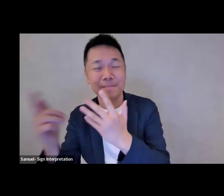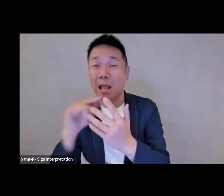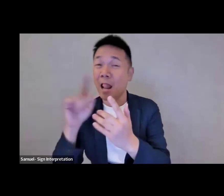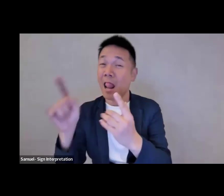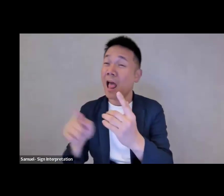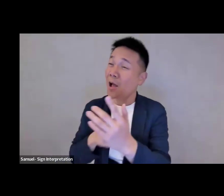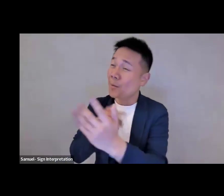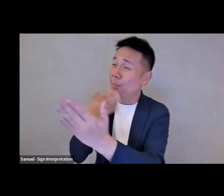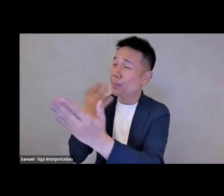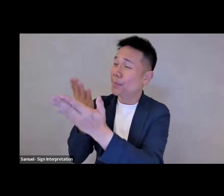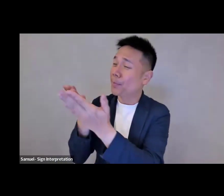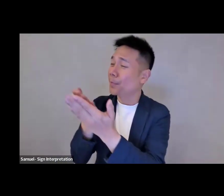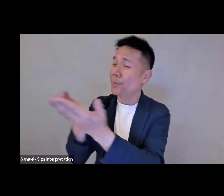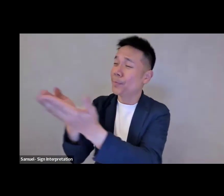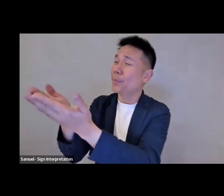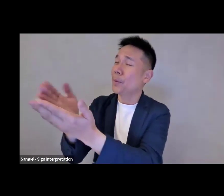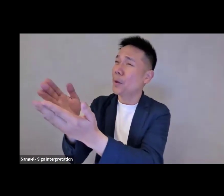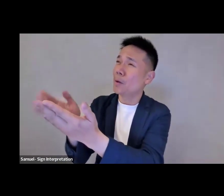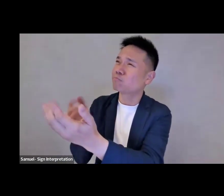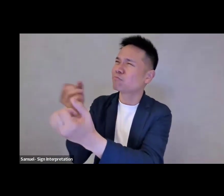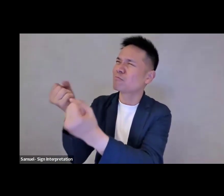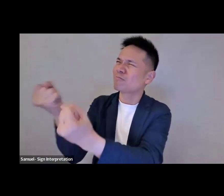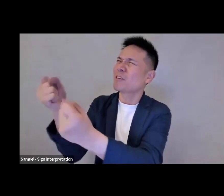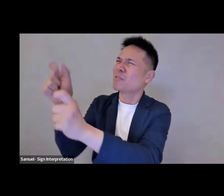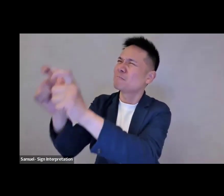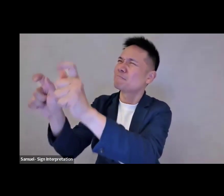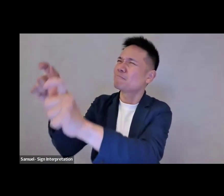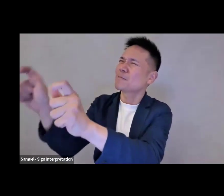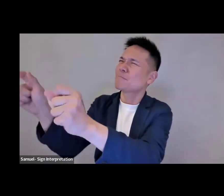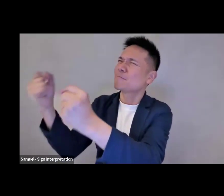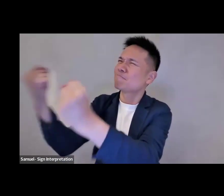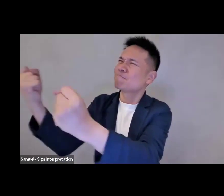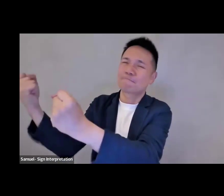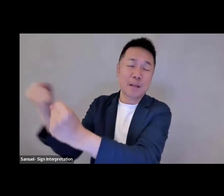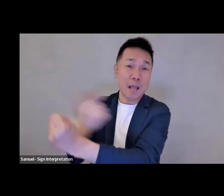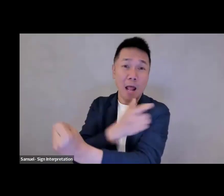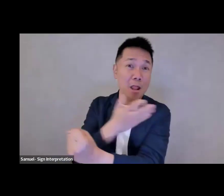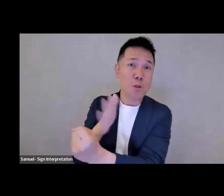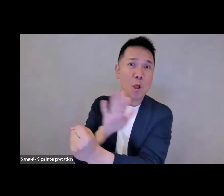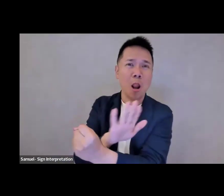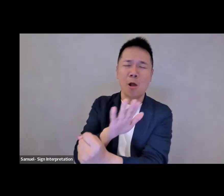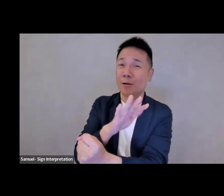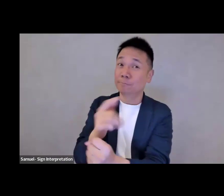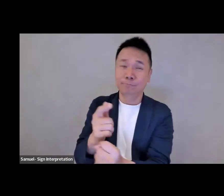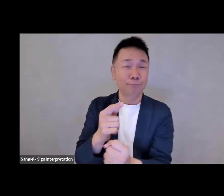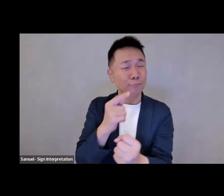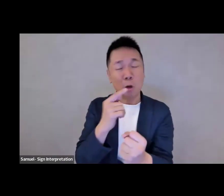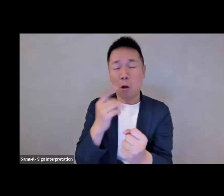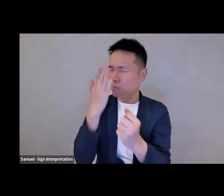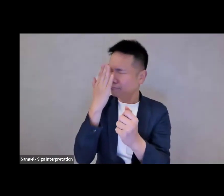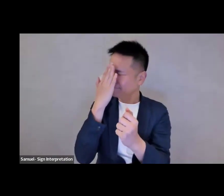去告别，来传送给平安给你。